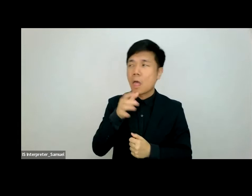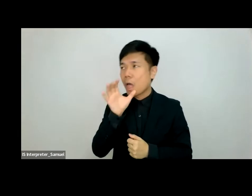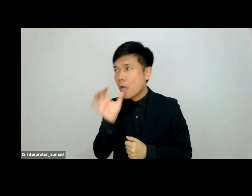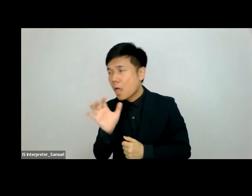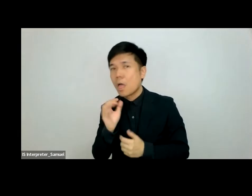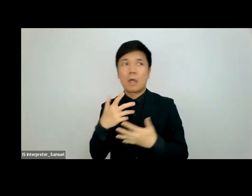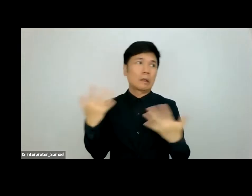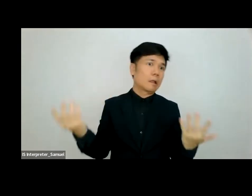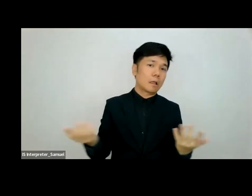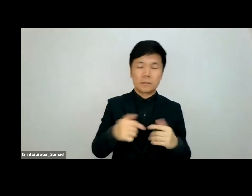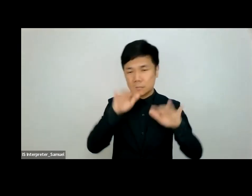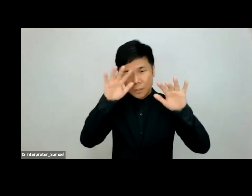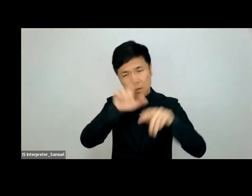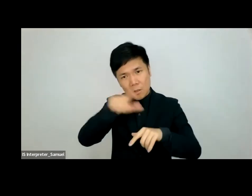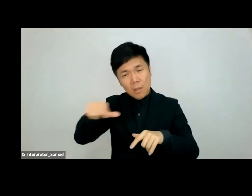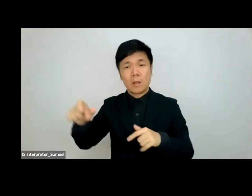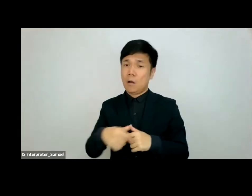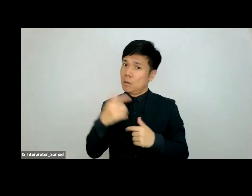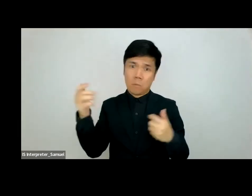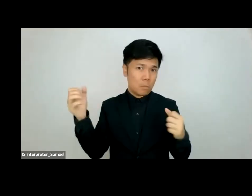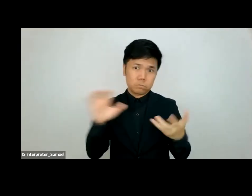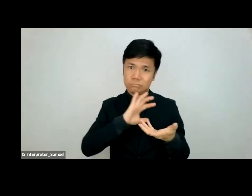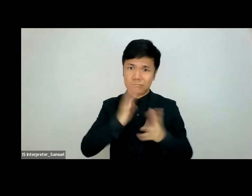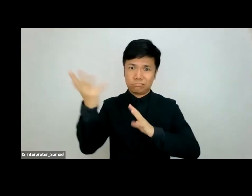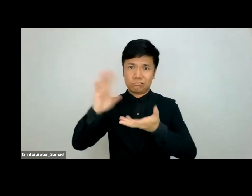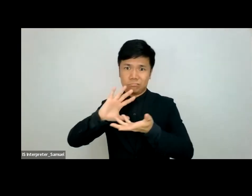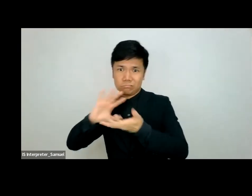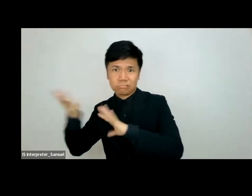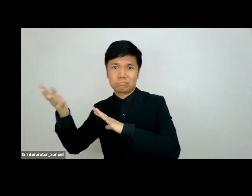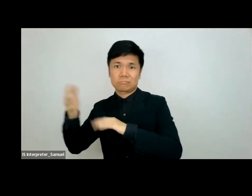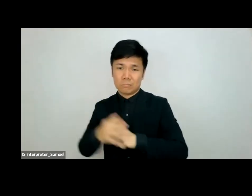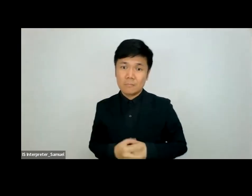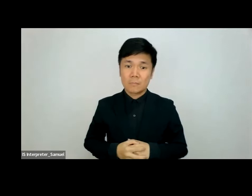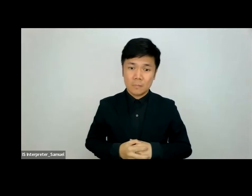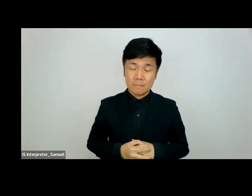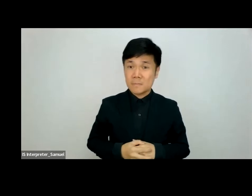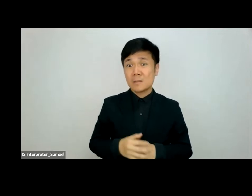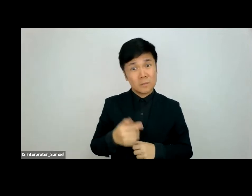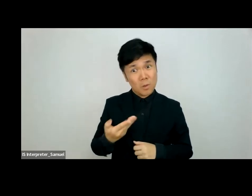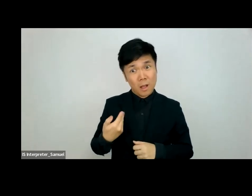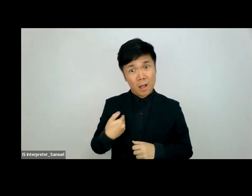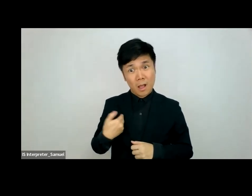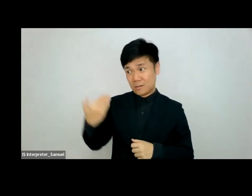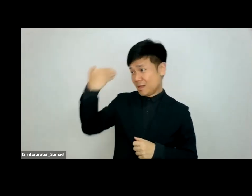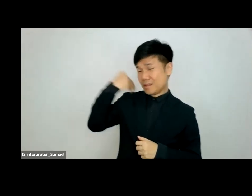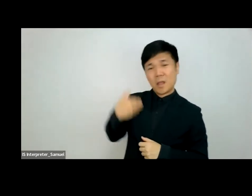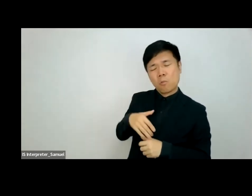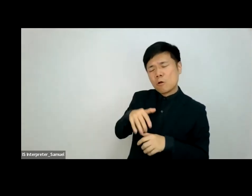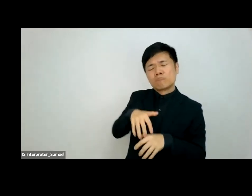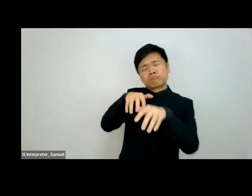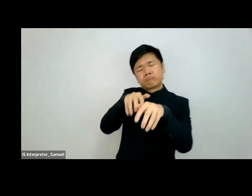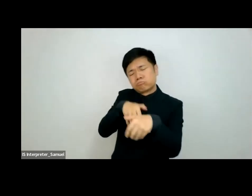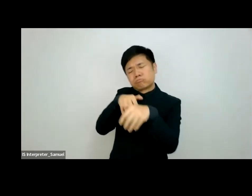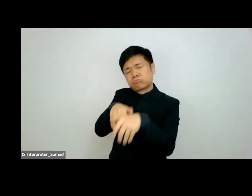faits. Et nous avons pu voir la vulnérabilité accrue des populations,